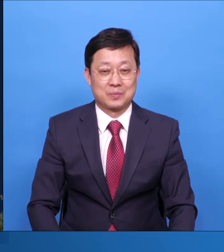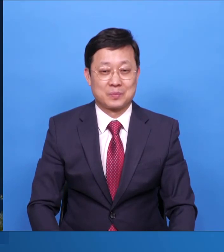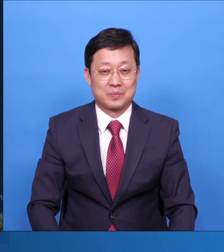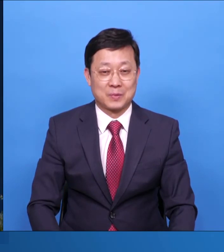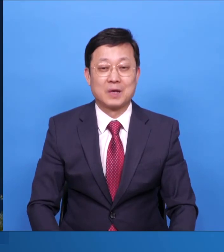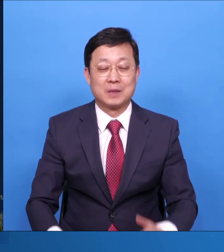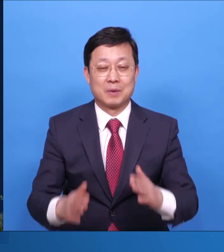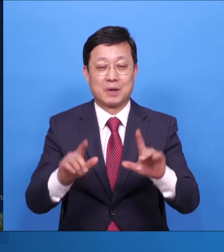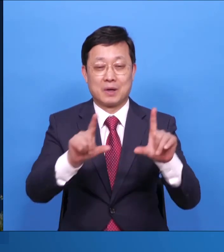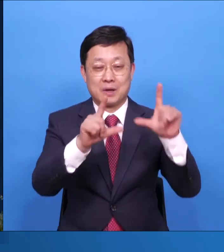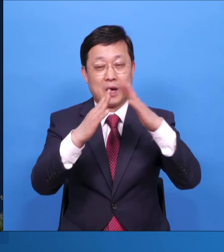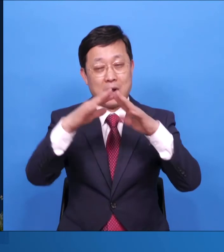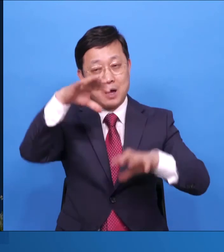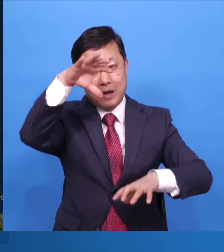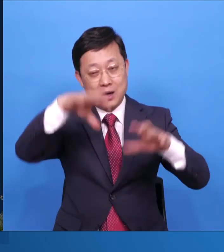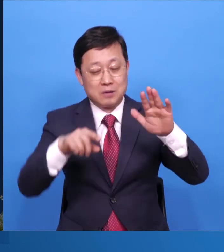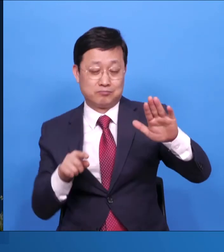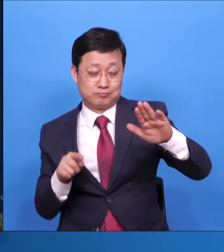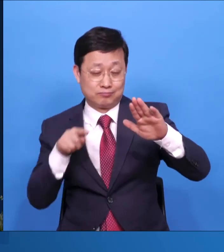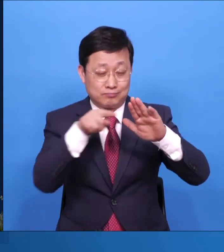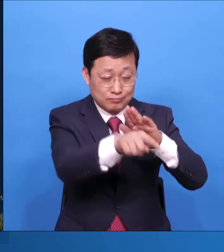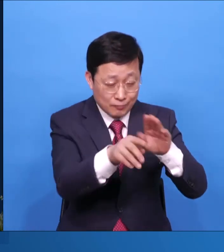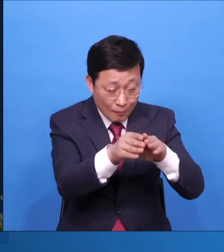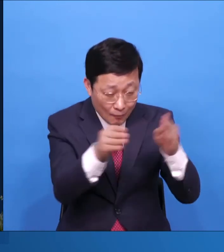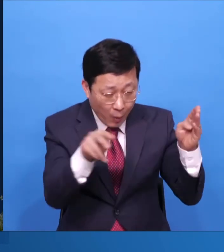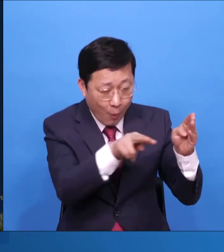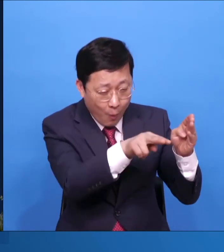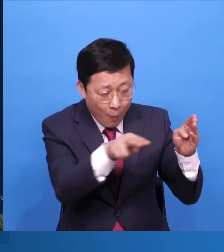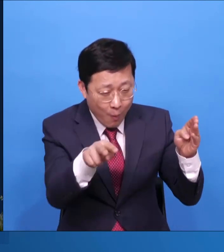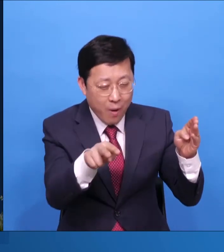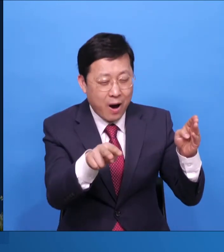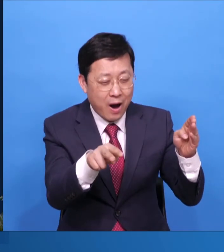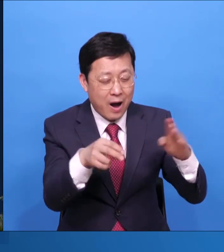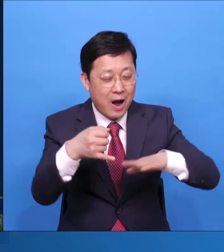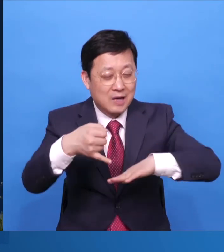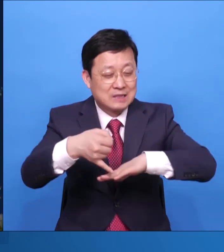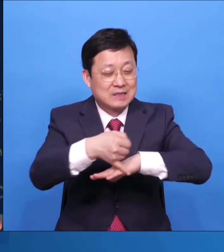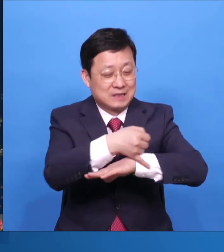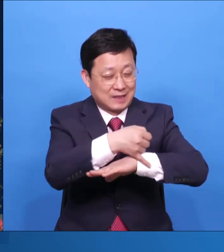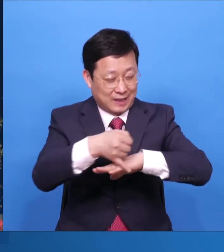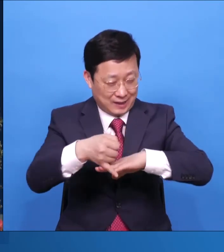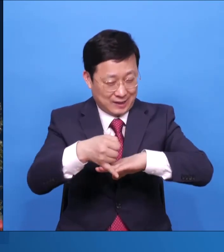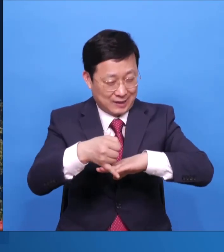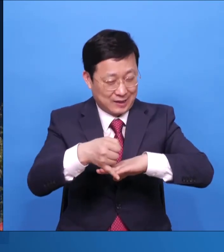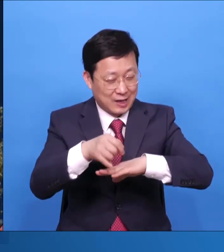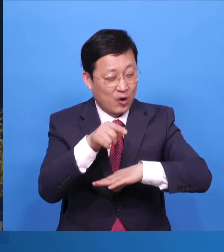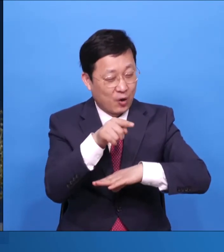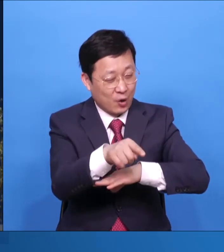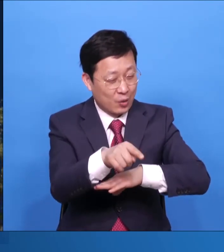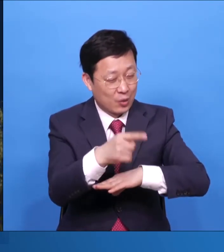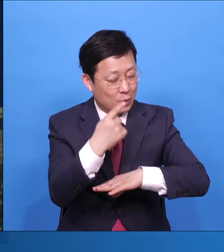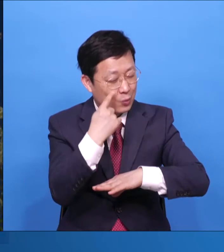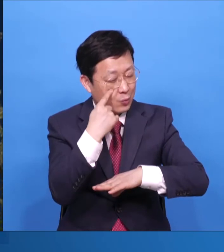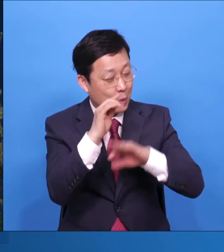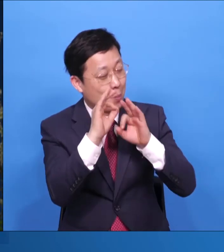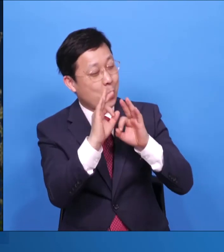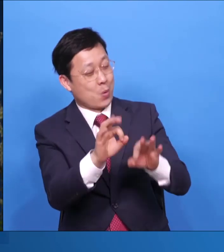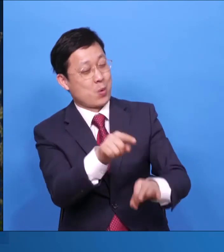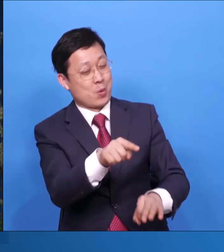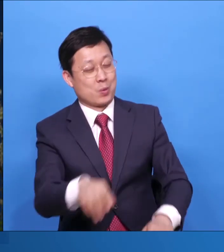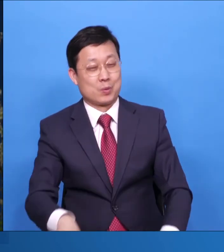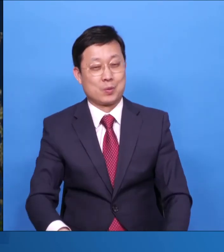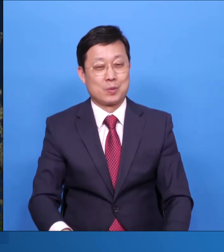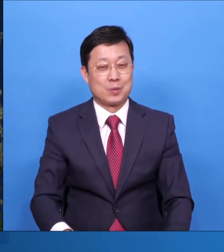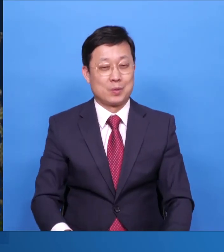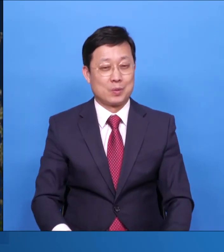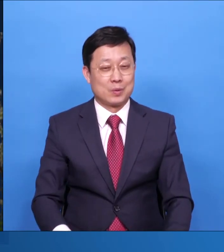importante es que vamos a poder ver el campo. 그걸 보고 디자인을. Y eso es lo que podemos llamar el diseño. 이게